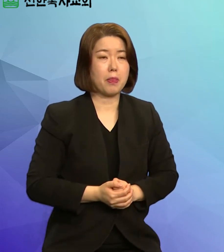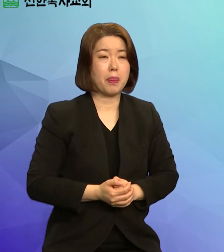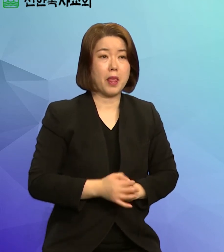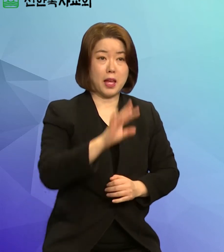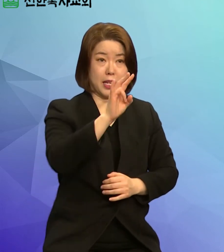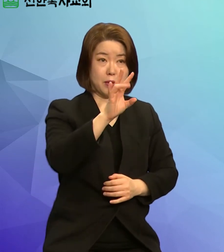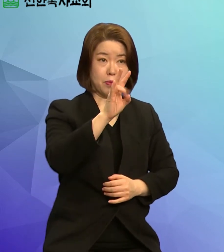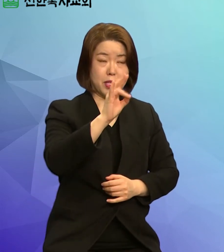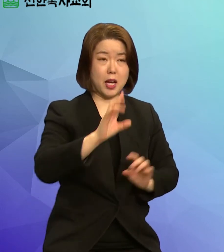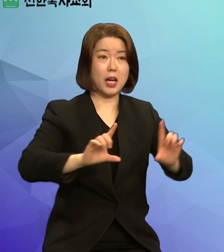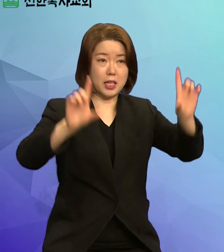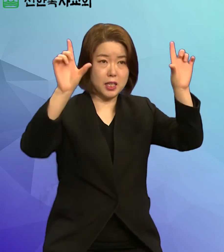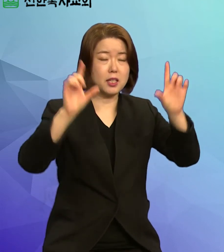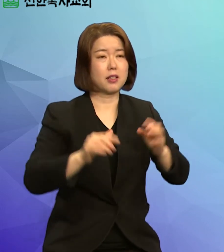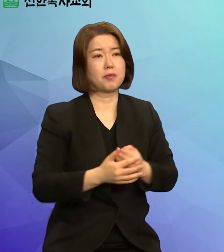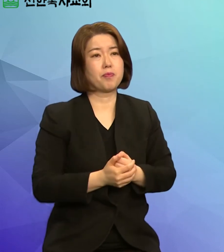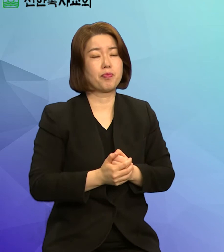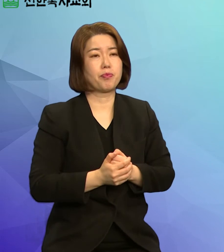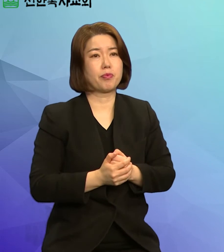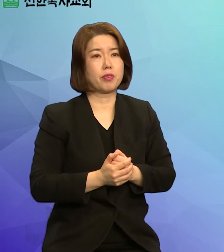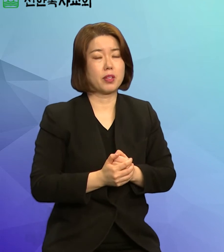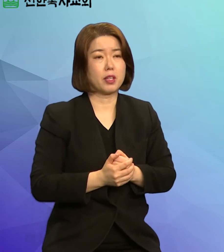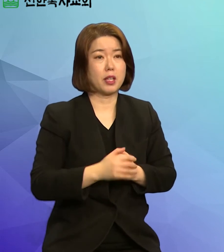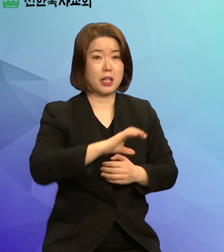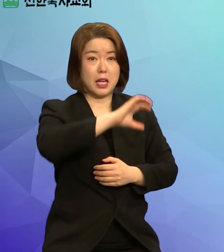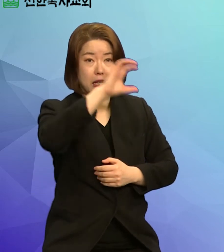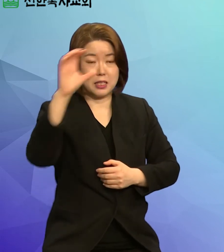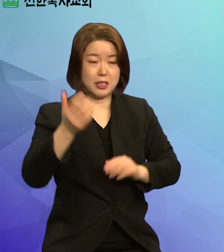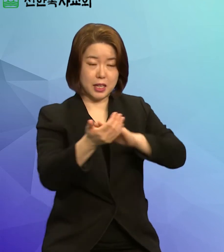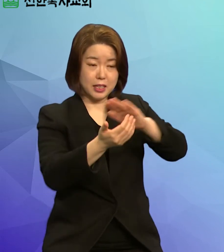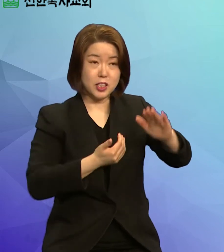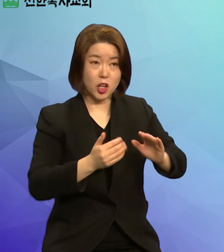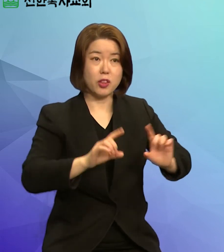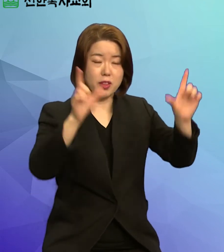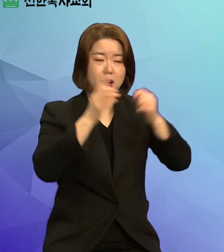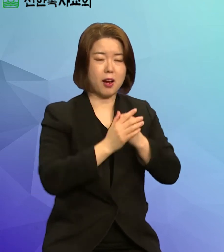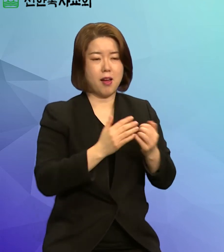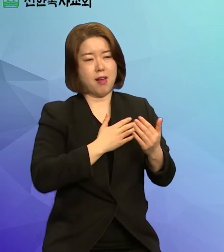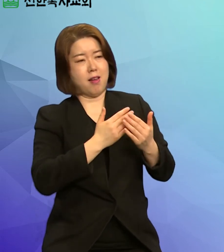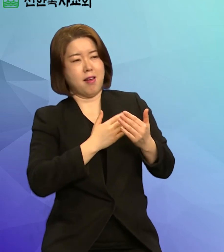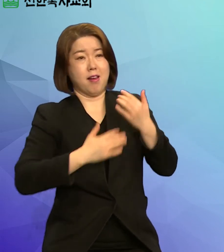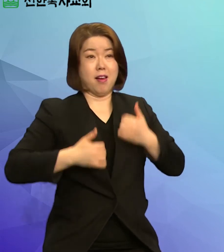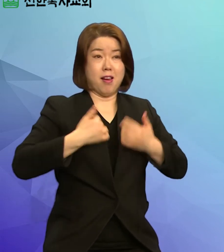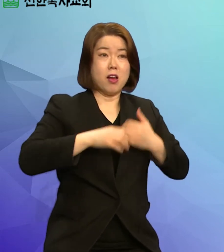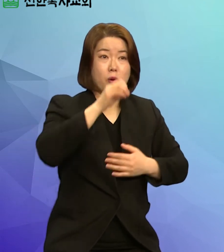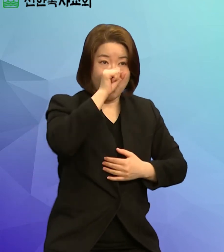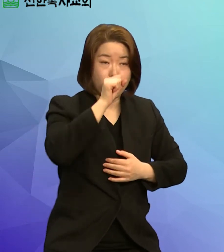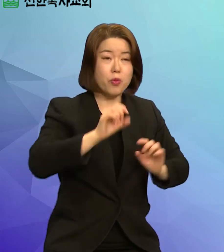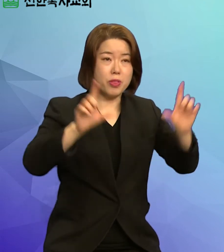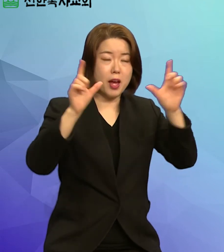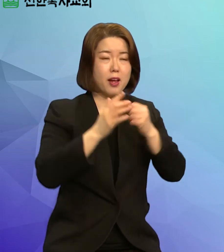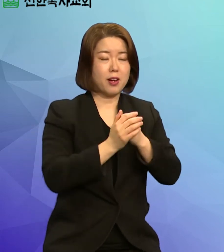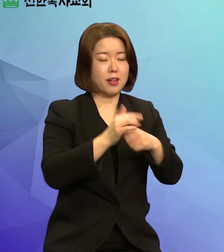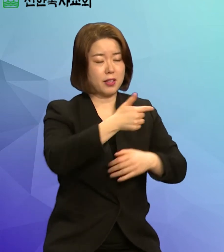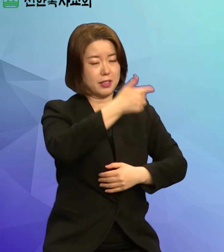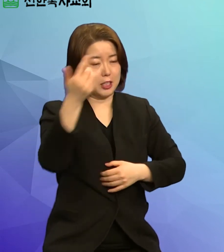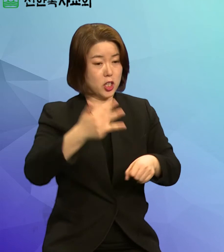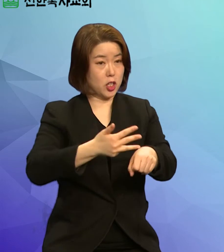24일 성탄 전야는 항상 가슴 설레는 날이죠. 저녁